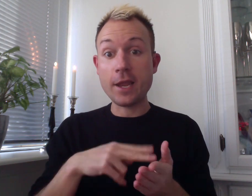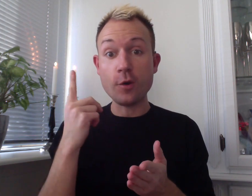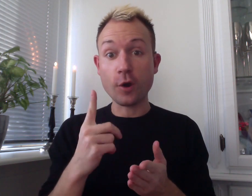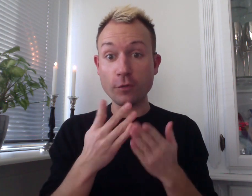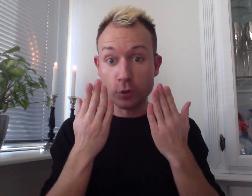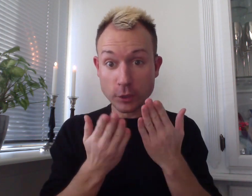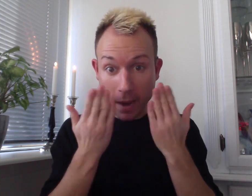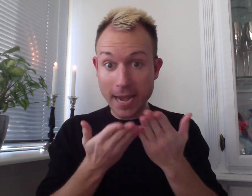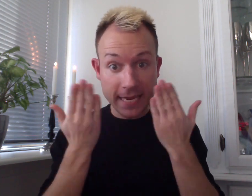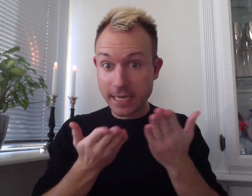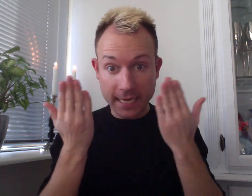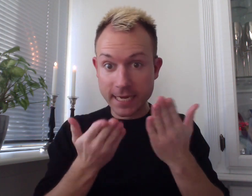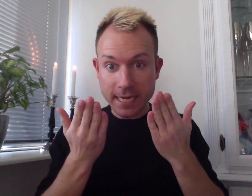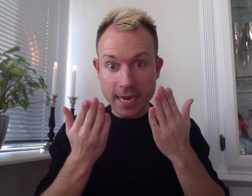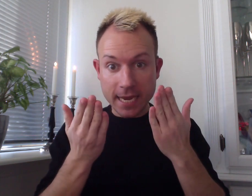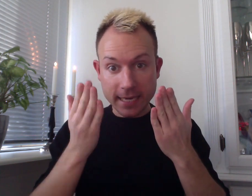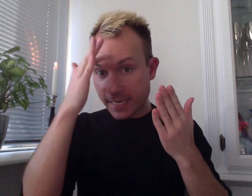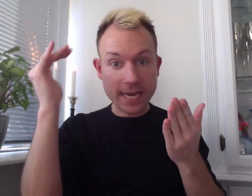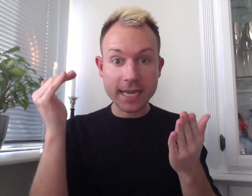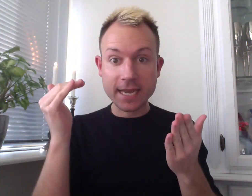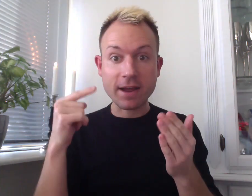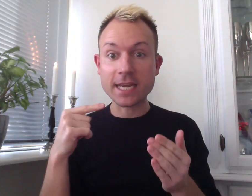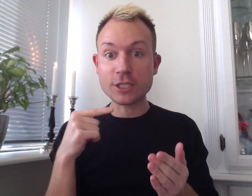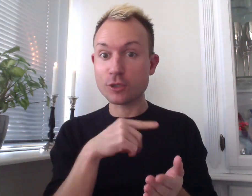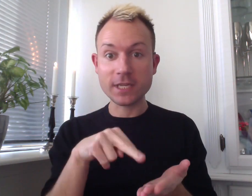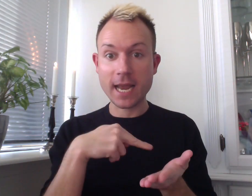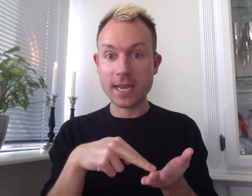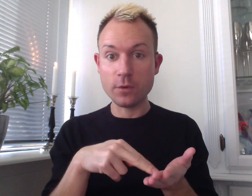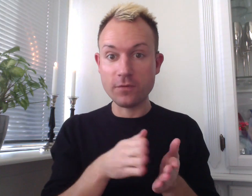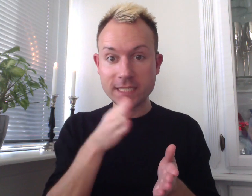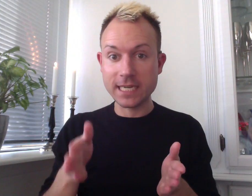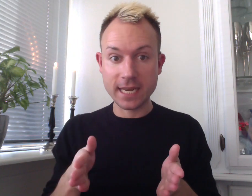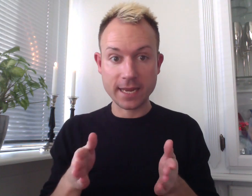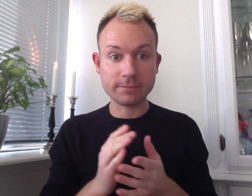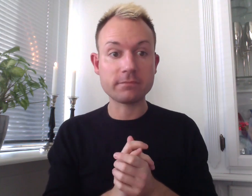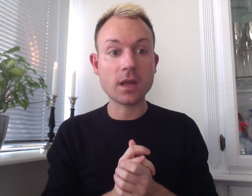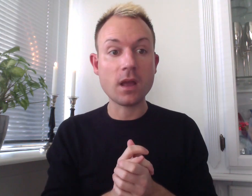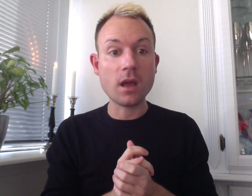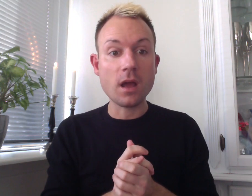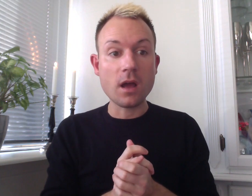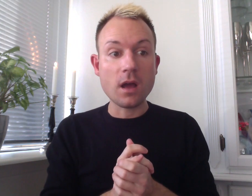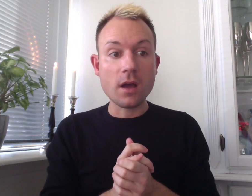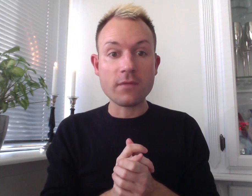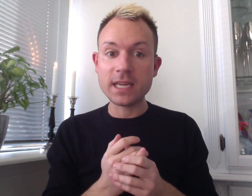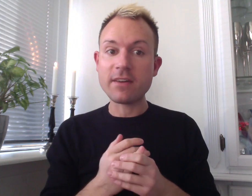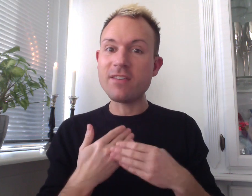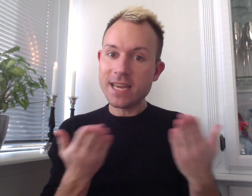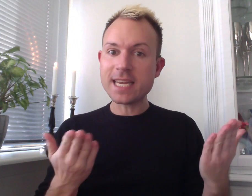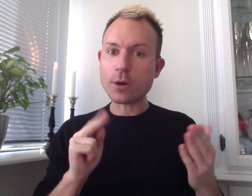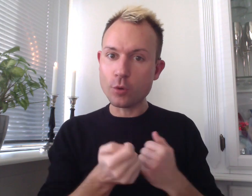levede kun for tysk. Jeg kunne bare læse og lægge. Jeg tænkte, at der var et socialt liv ved tiden af, fordi jeg ville vise, at jeg kunne